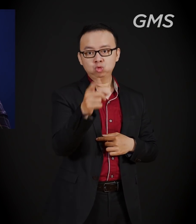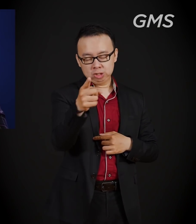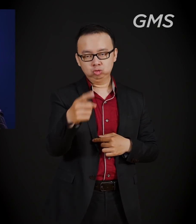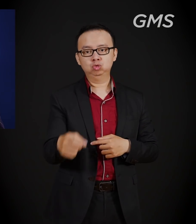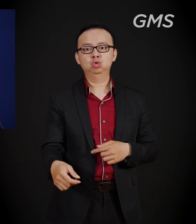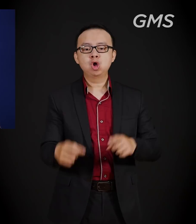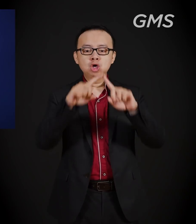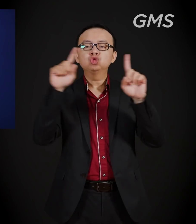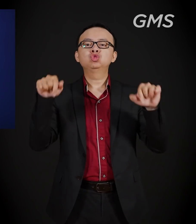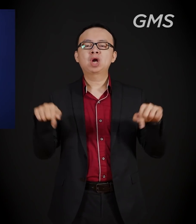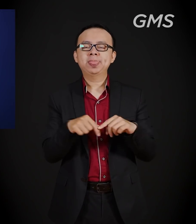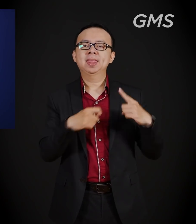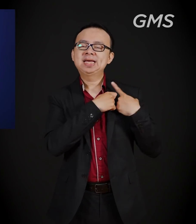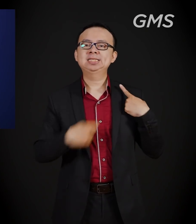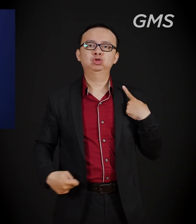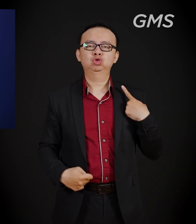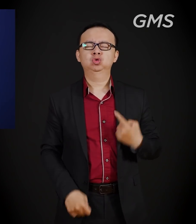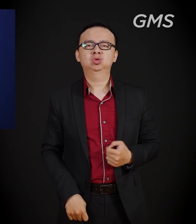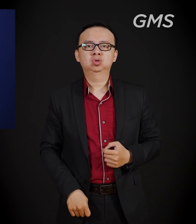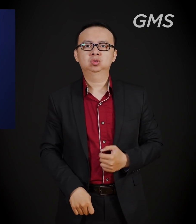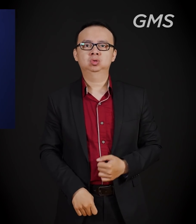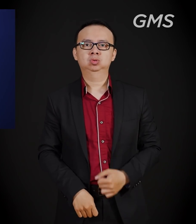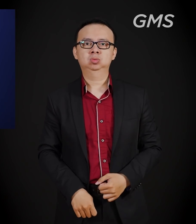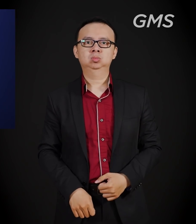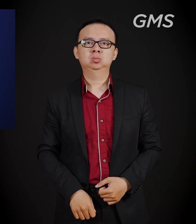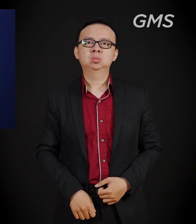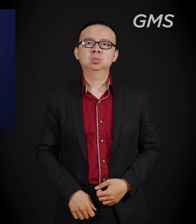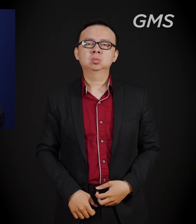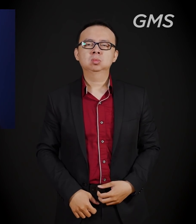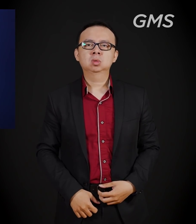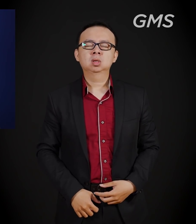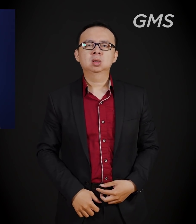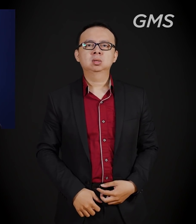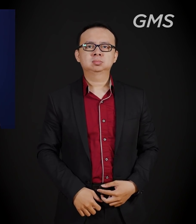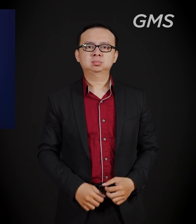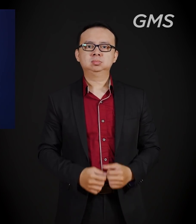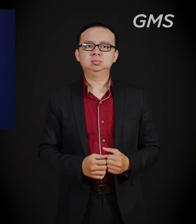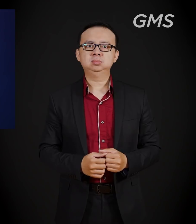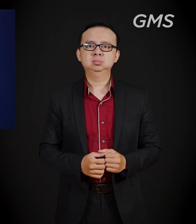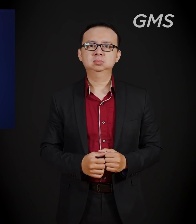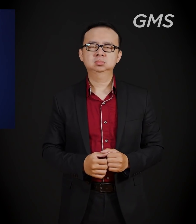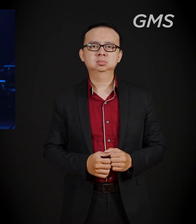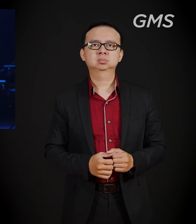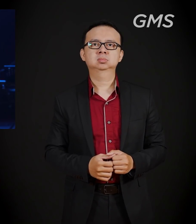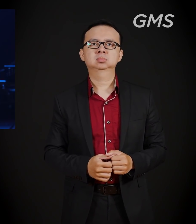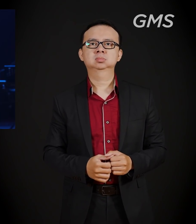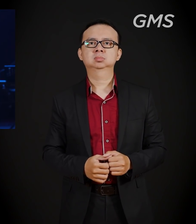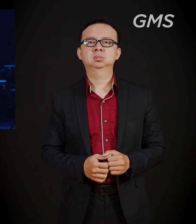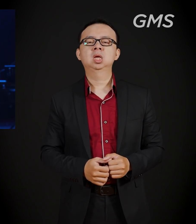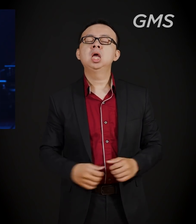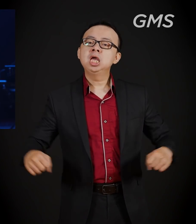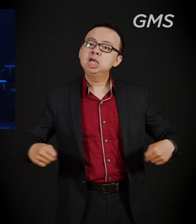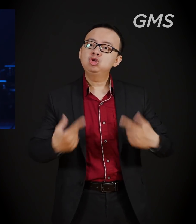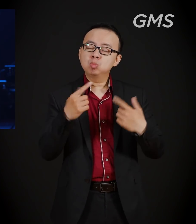Kristus. Yang ditulis oleh pelayanan kami, artinya apa yang kami layani telah berbuah dalam hidupmu. Sehingga hidupmu berubah dan